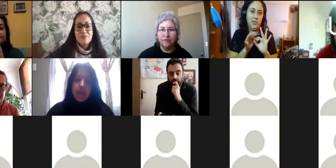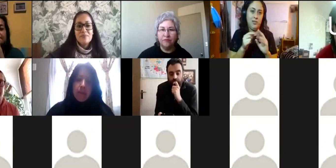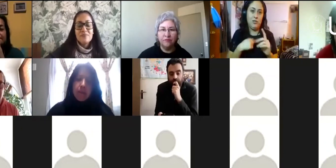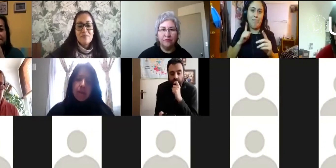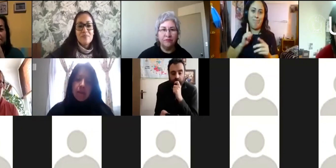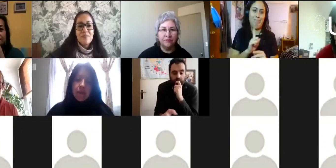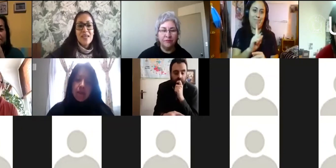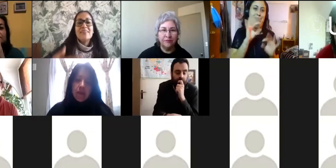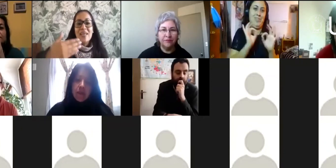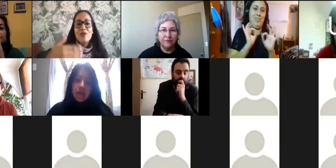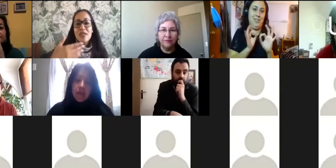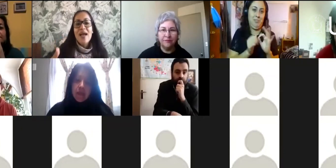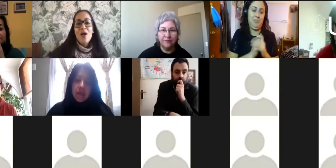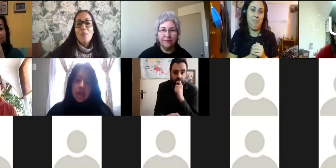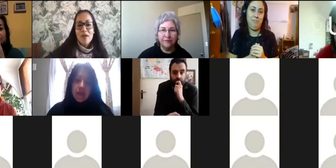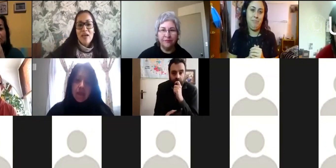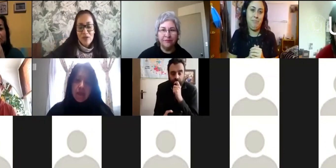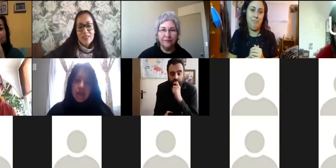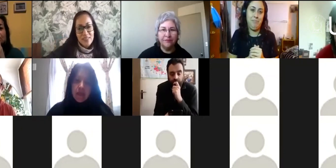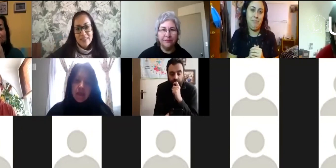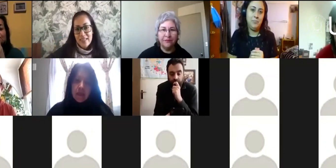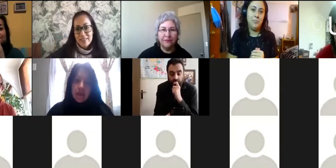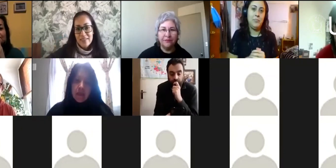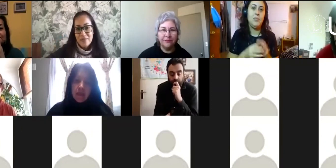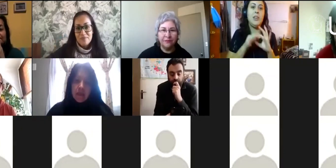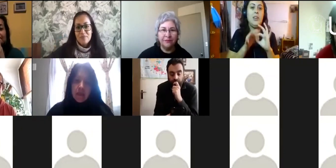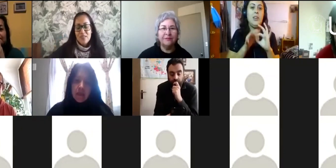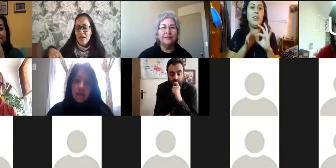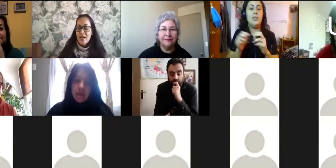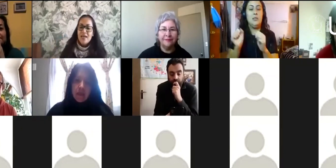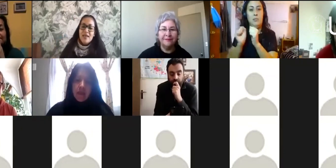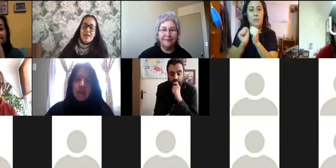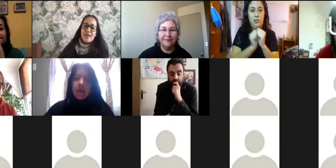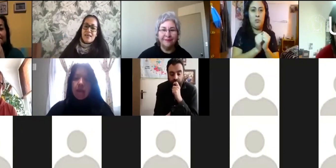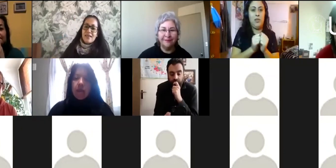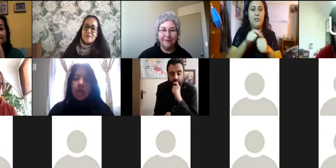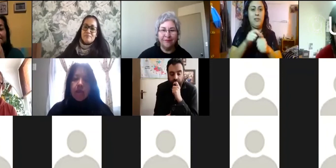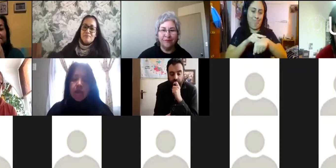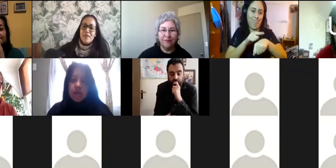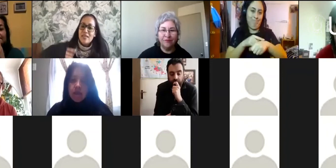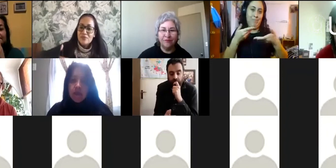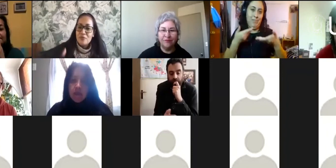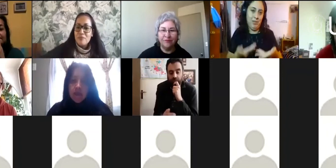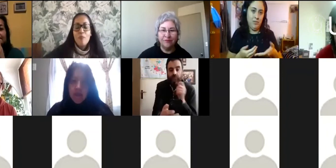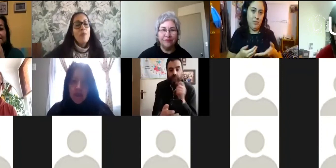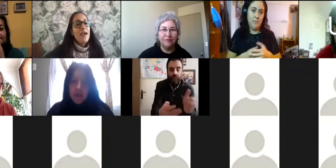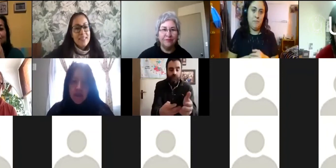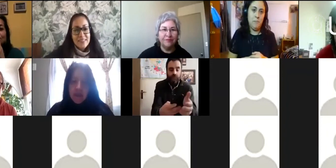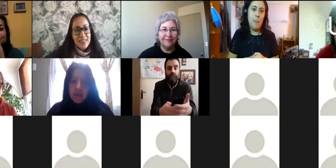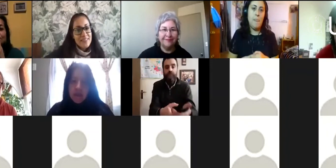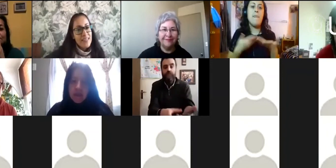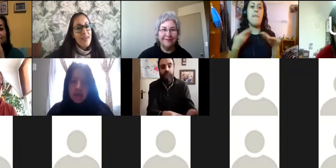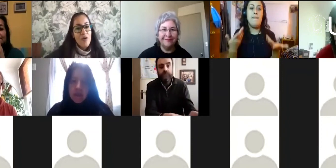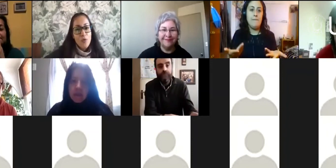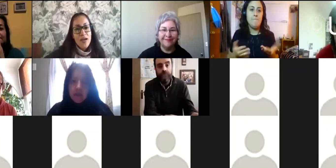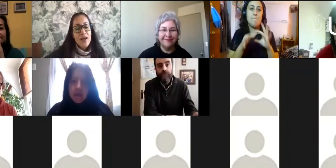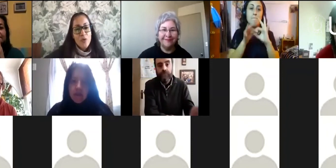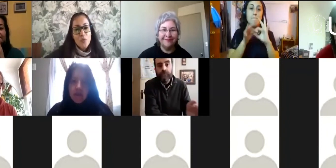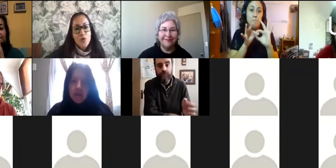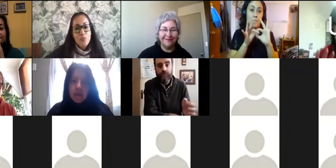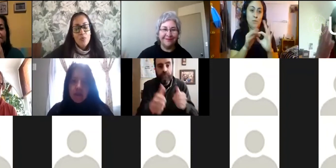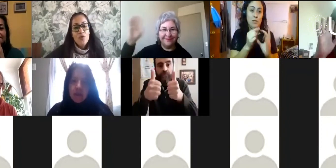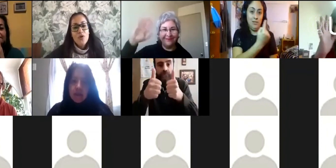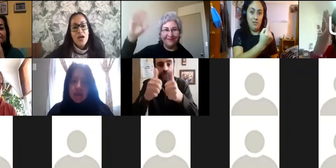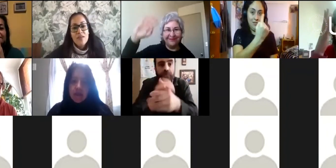que nos hayas acompañado en esta instancia, ¿ya? Eso, gracias cada una,